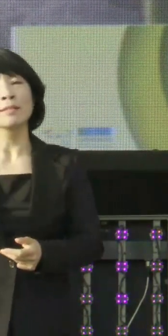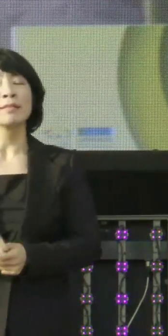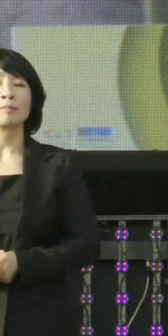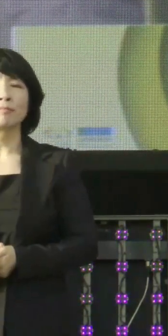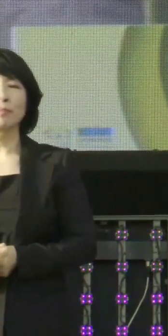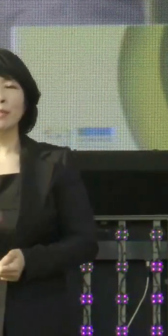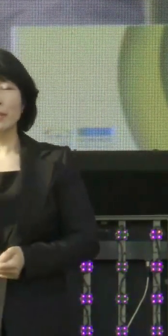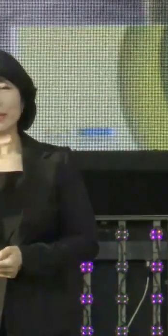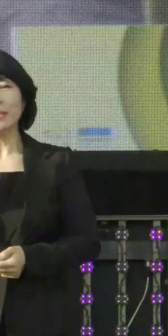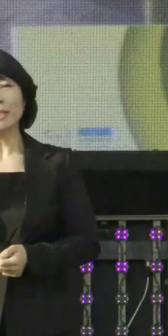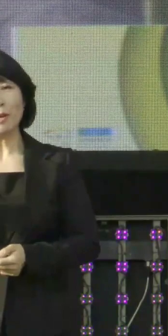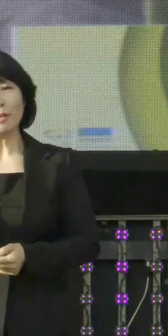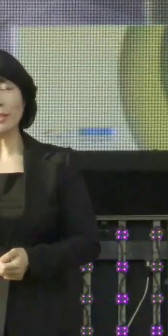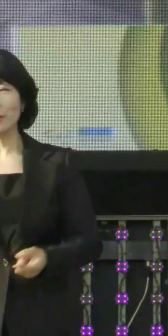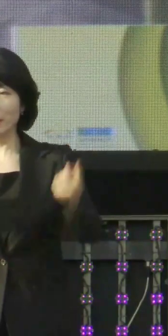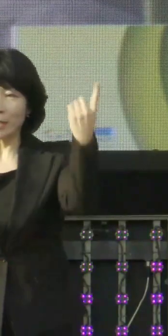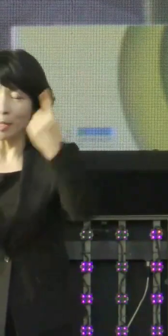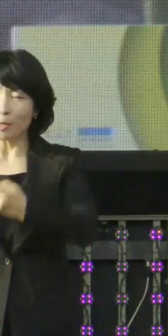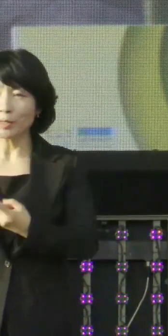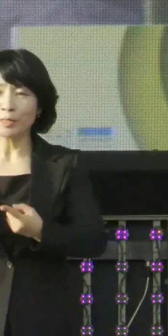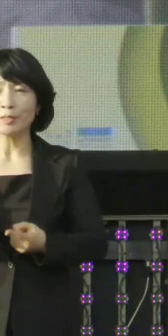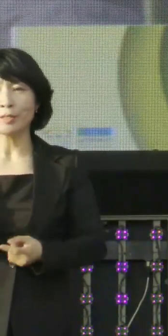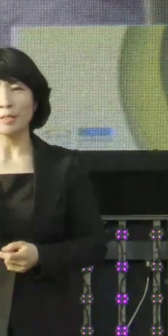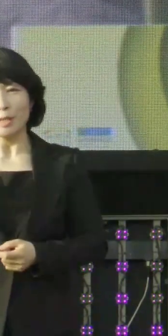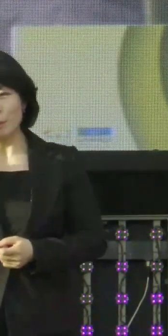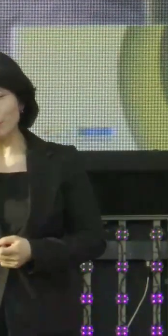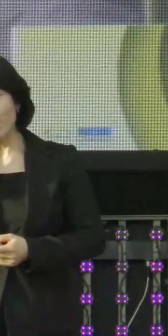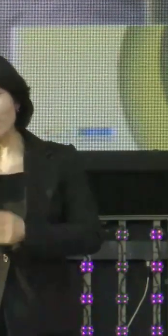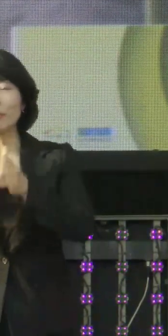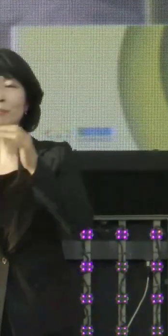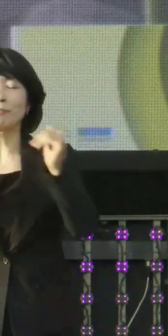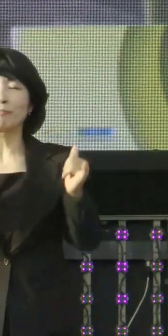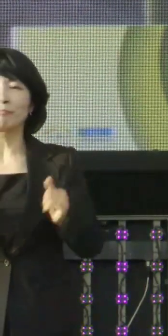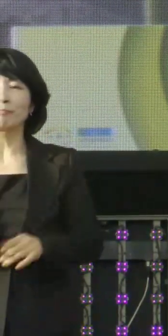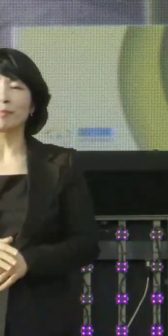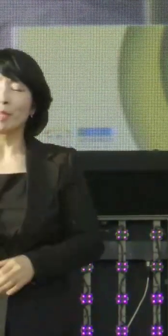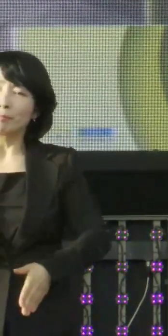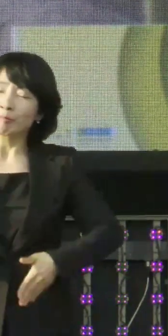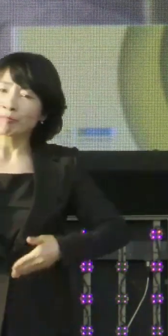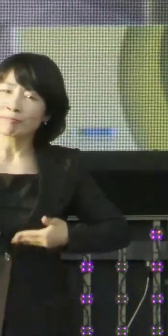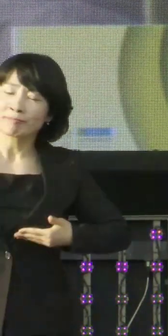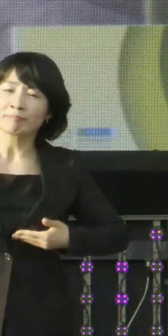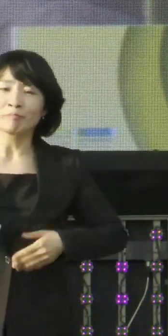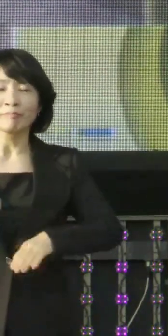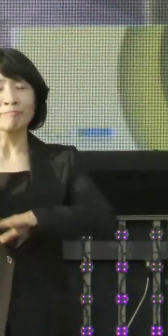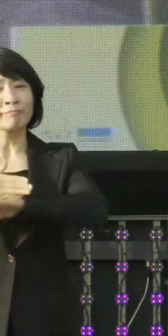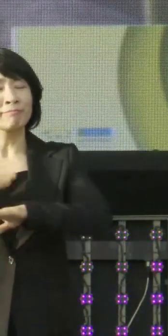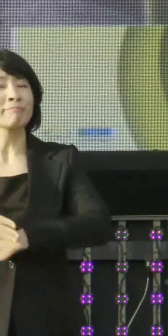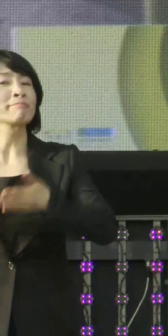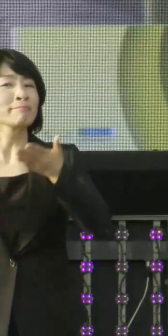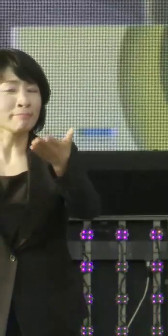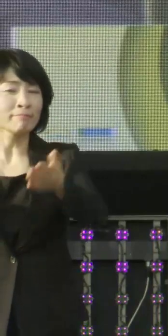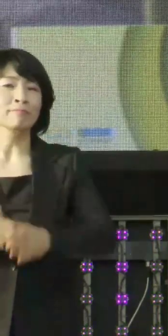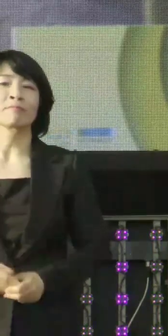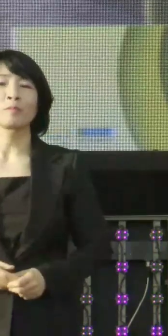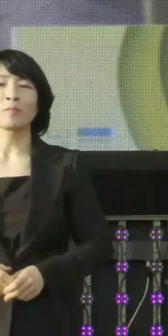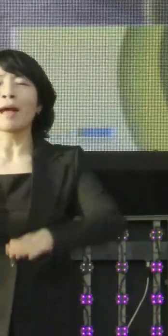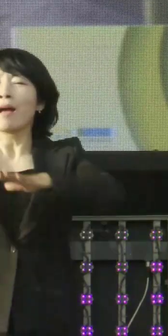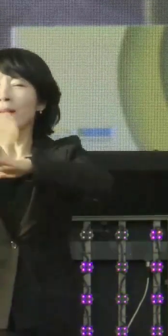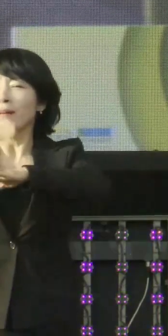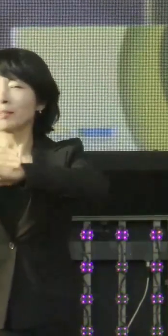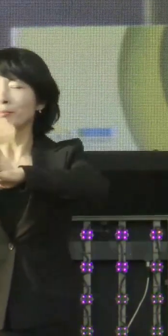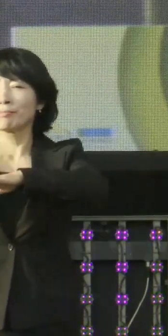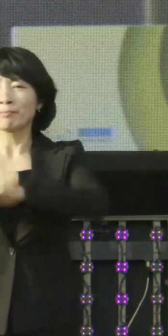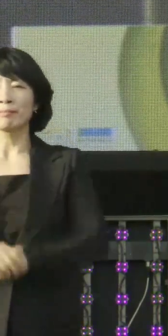그리고 이천을 찾아주신 방문객 여러분께 따뜻한 감사의 마음을 전합니다.